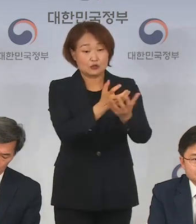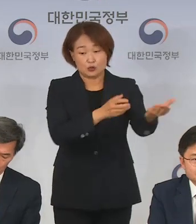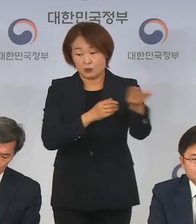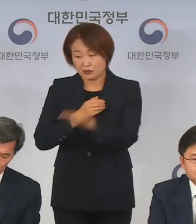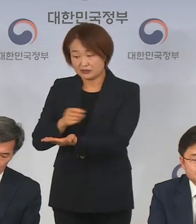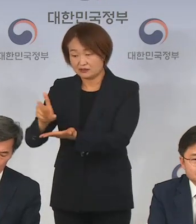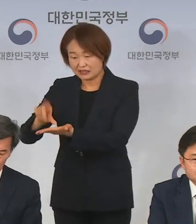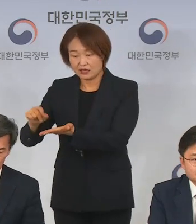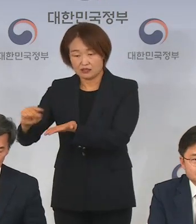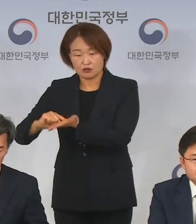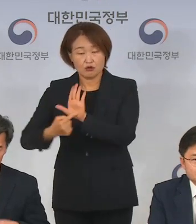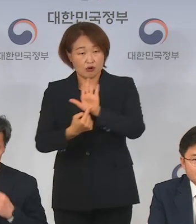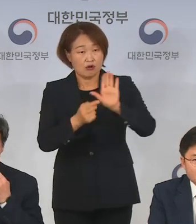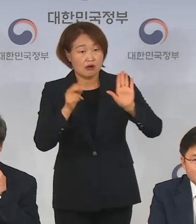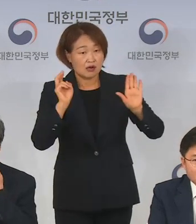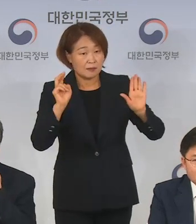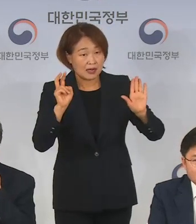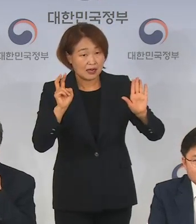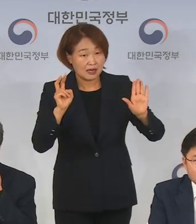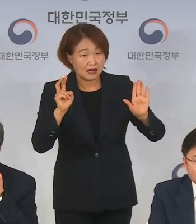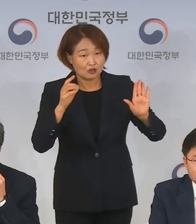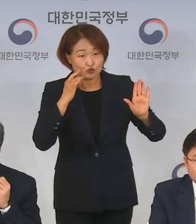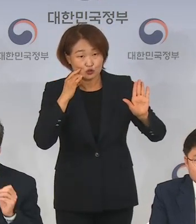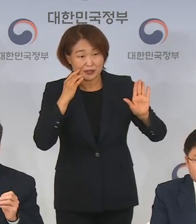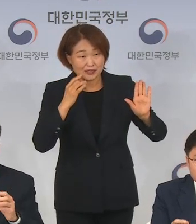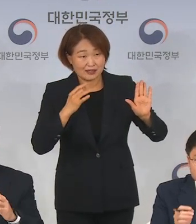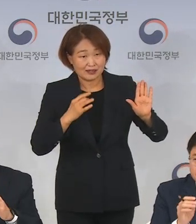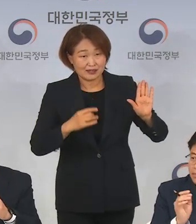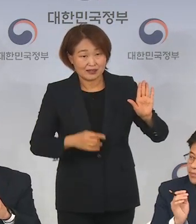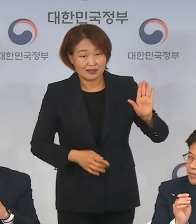있으신지 여쭤보고 싶습니다.